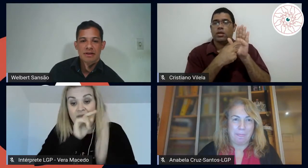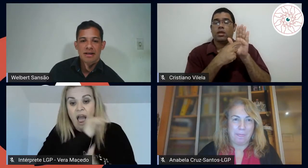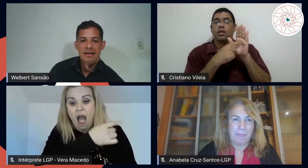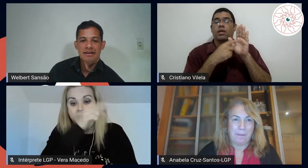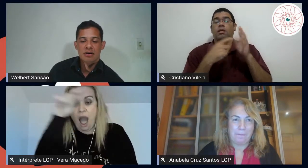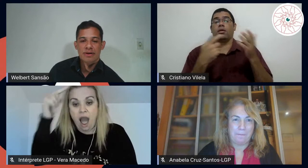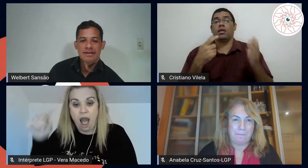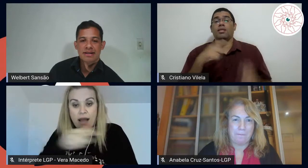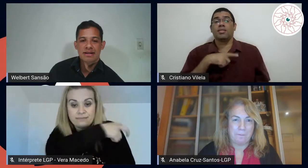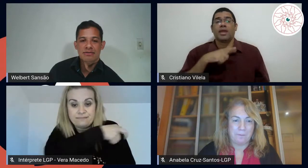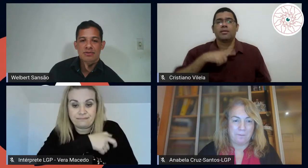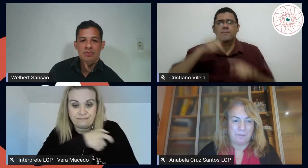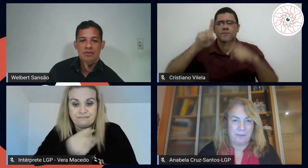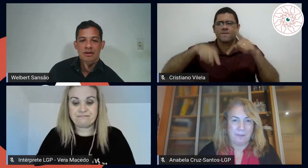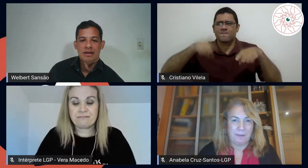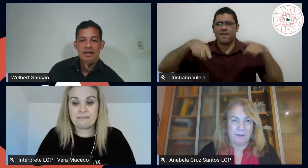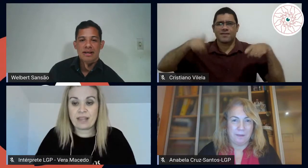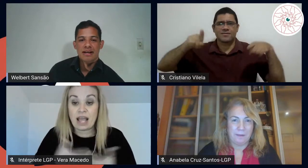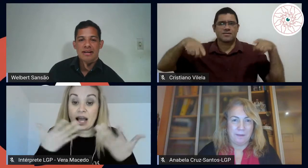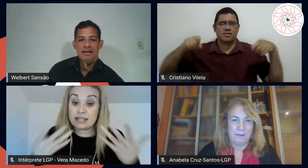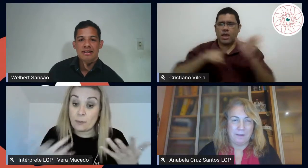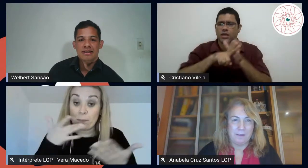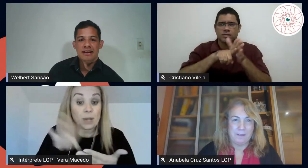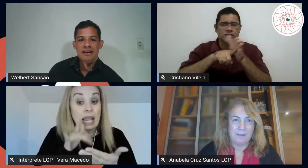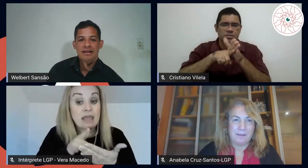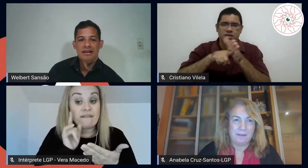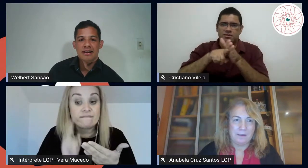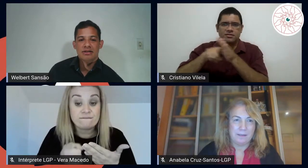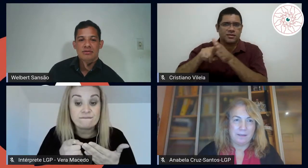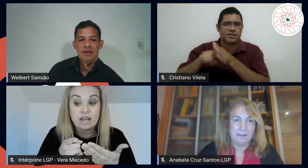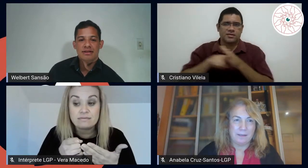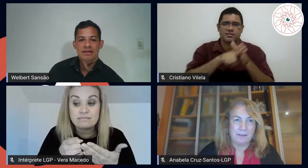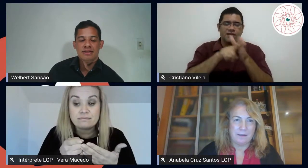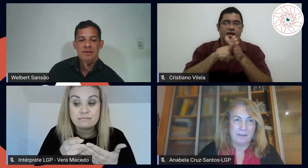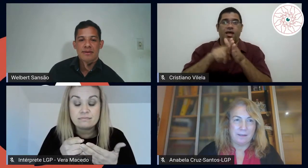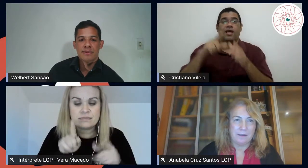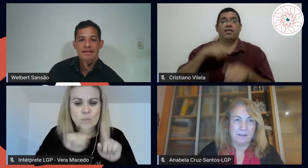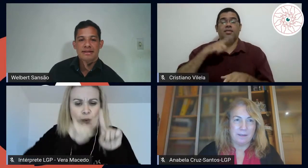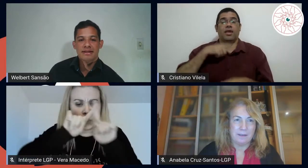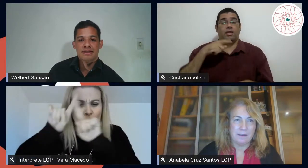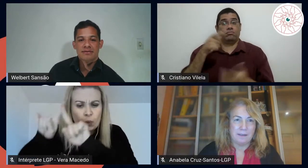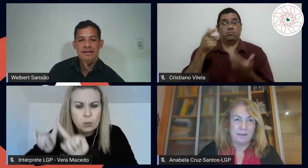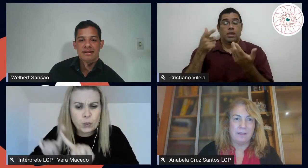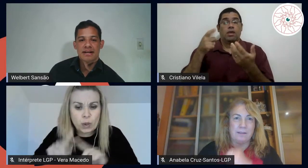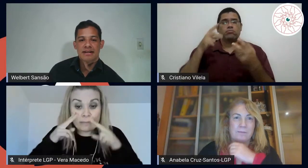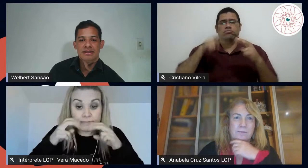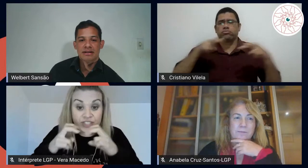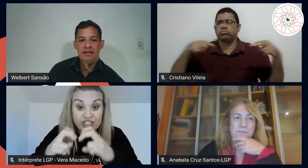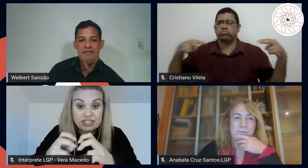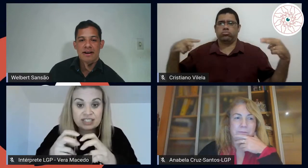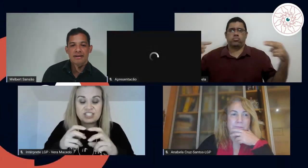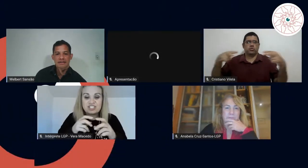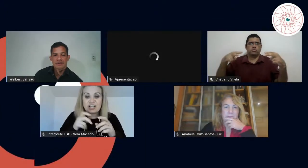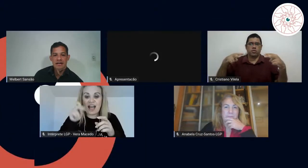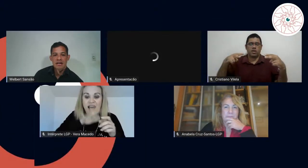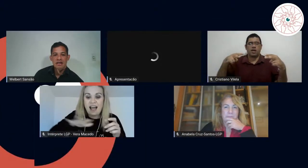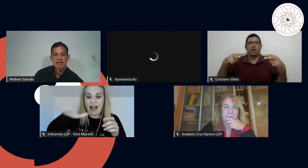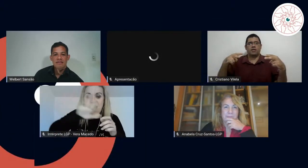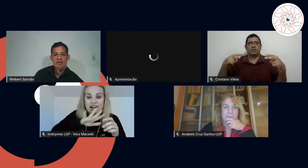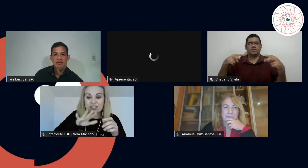Brasil. Então, esse livro eh ele tem eh diversas eh pesquisas, diversas áreas de